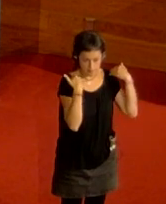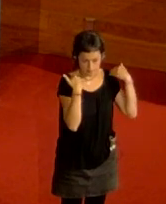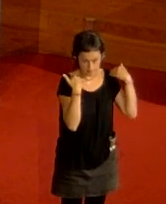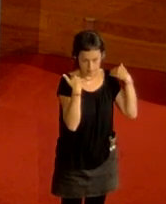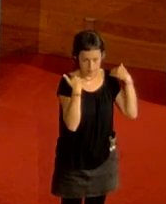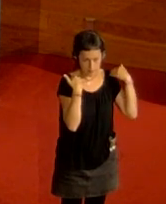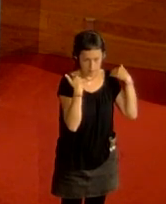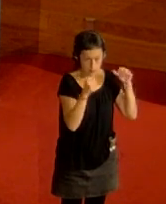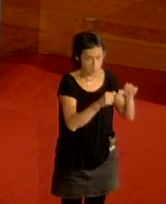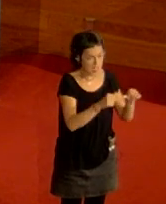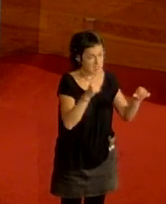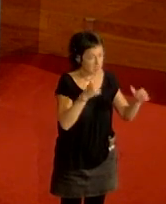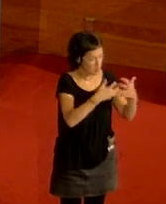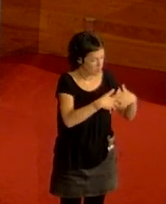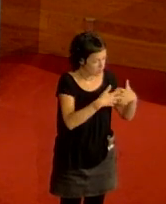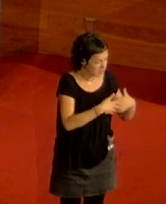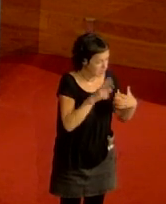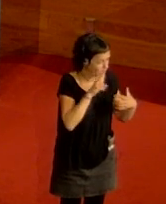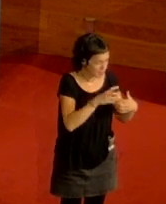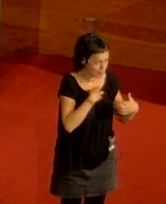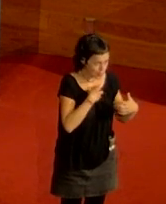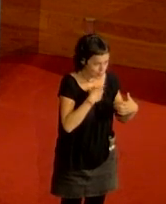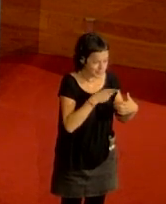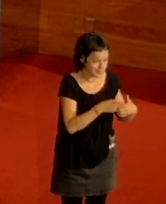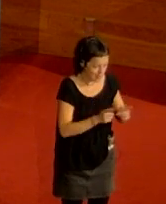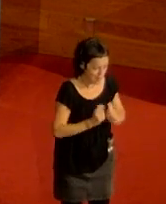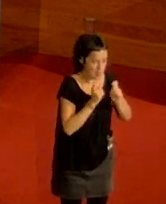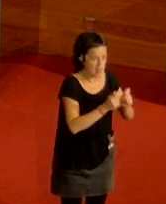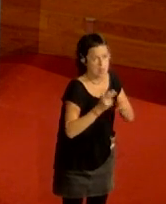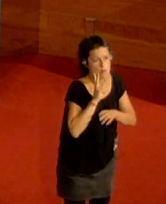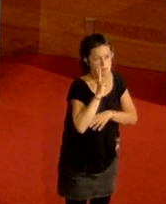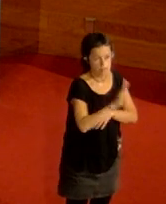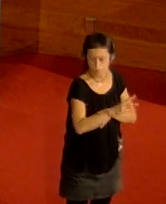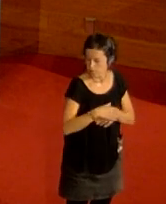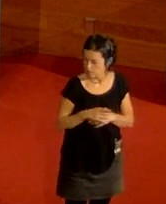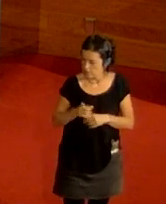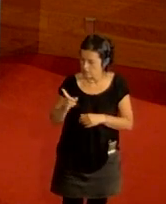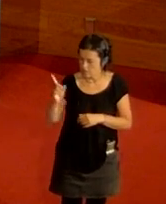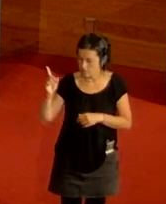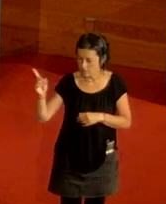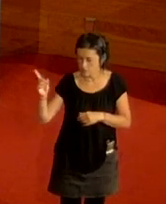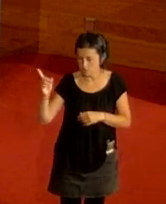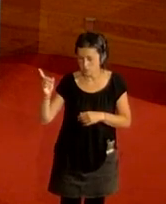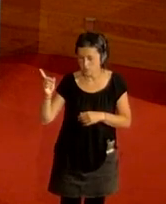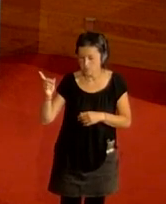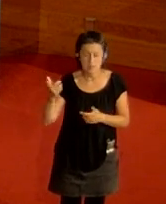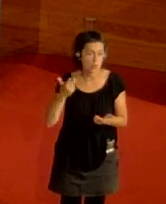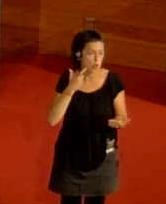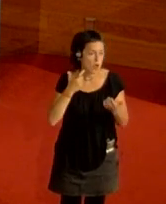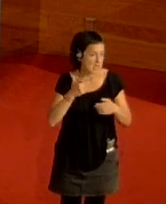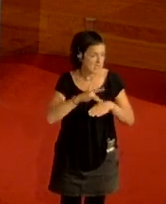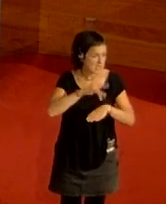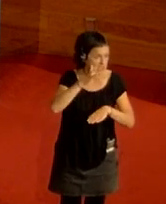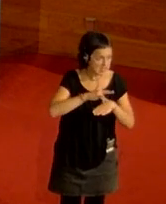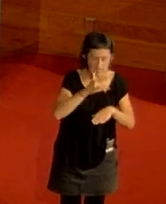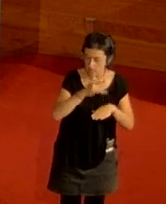invisibilizado de la máquina y aquí lo que estáis viendo en pantalla Son obras de arte electrónico de arte digital o del llamado